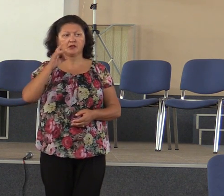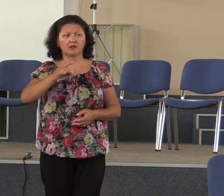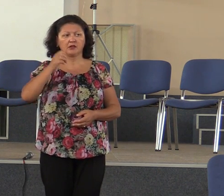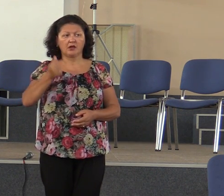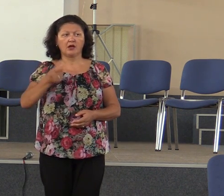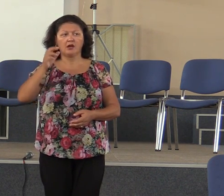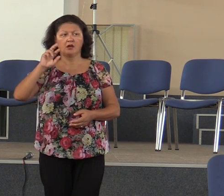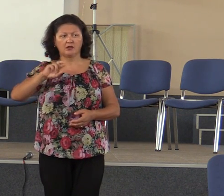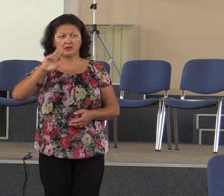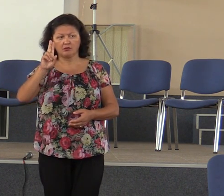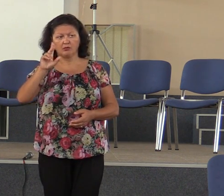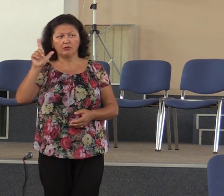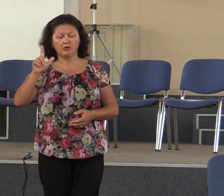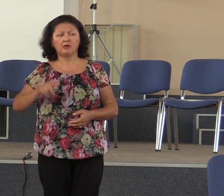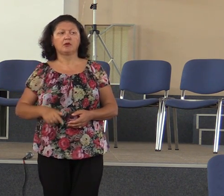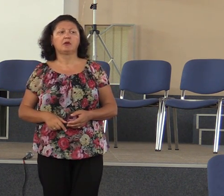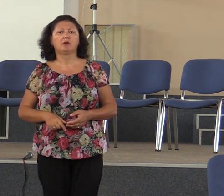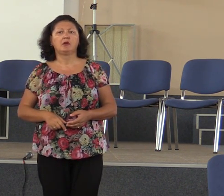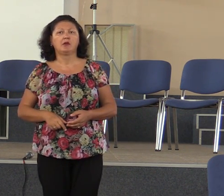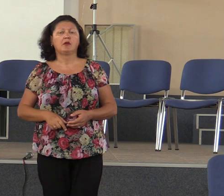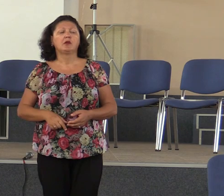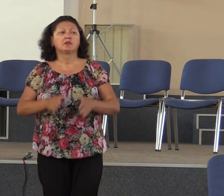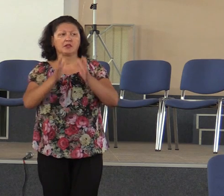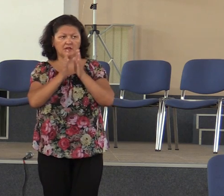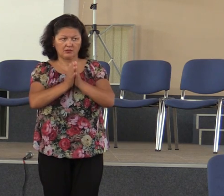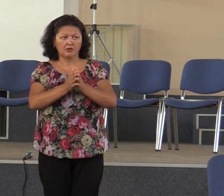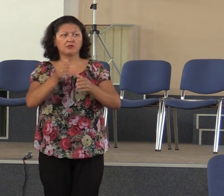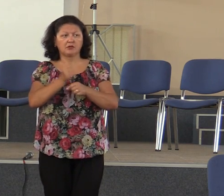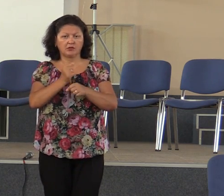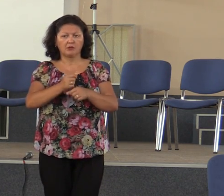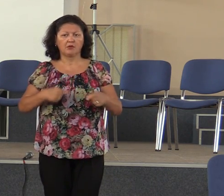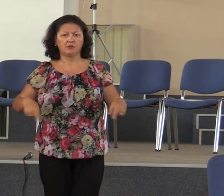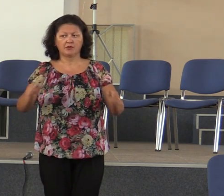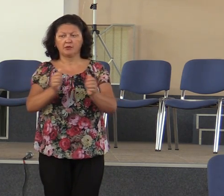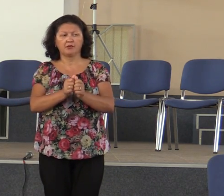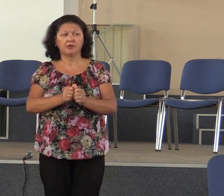lucrăm împreună, grăbind acea zi. Amin.